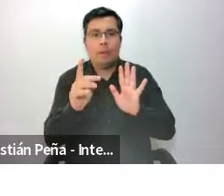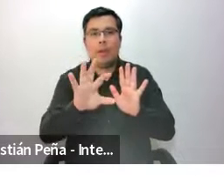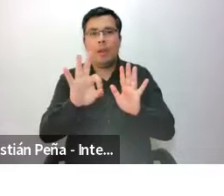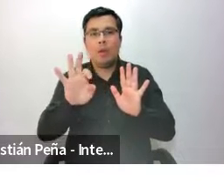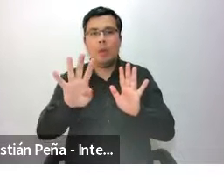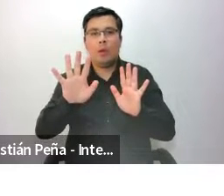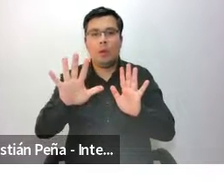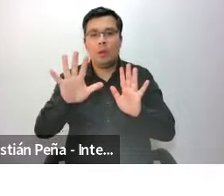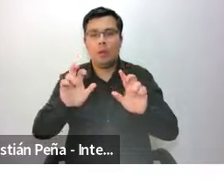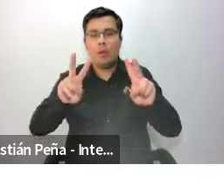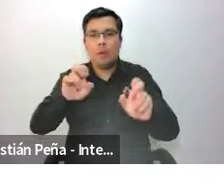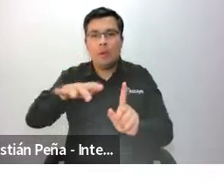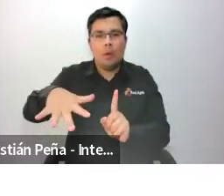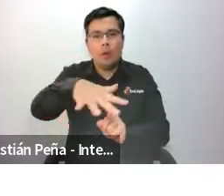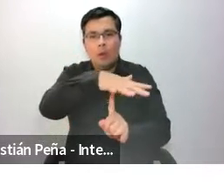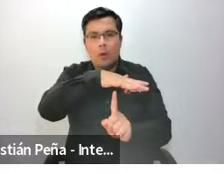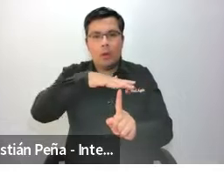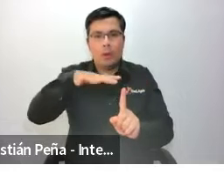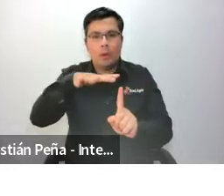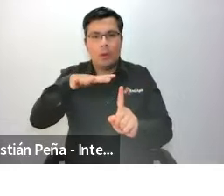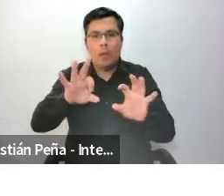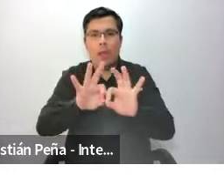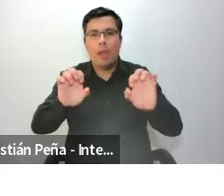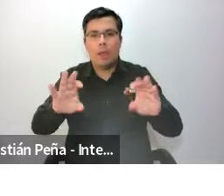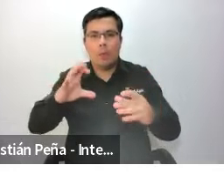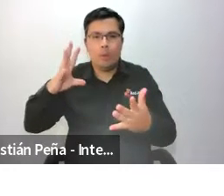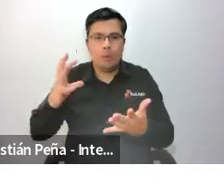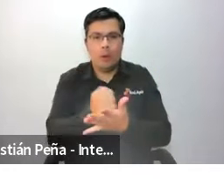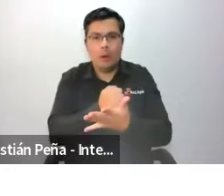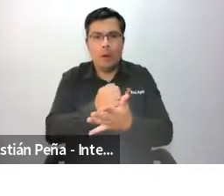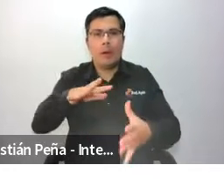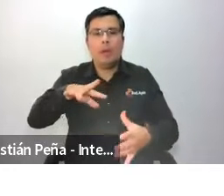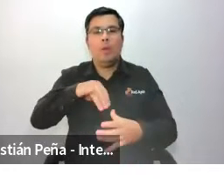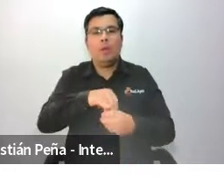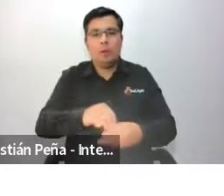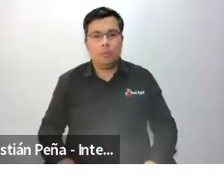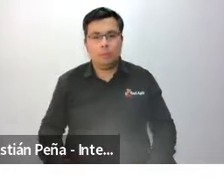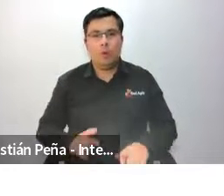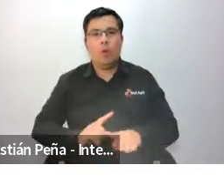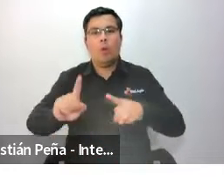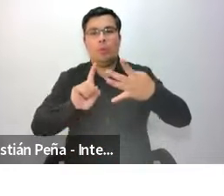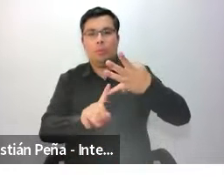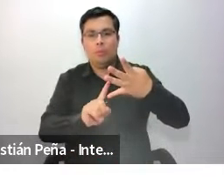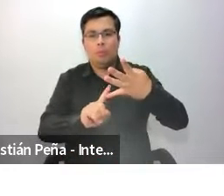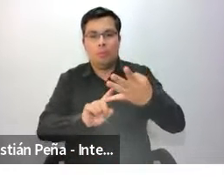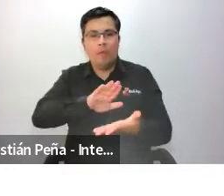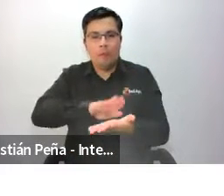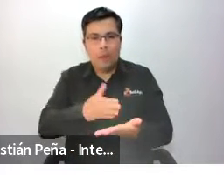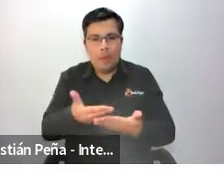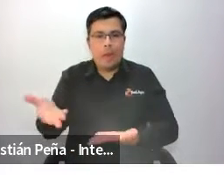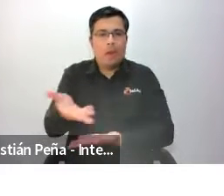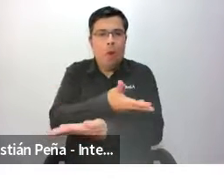21.545 en el contexto de una educación inclusiva. En bienestar y convivencia se están diseñando talleres